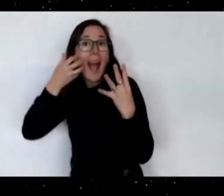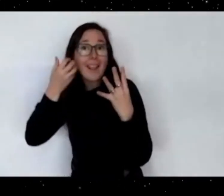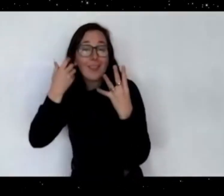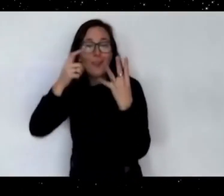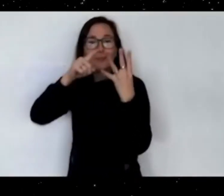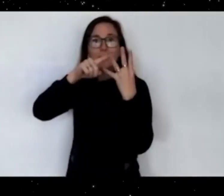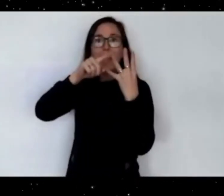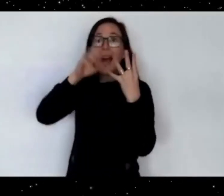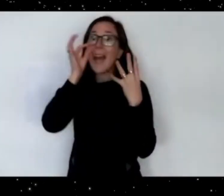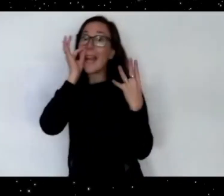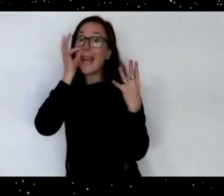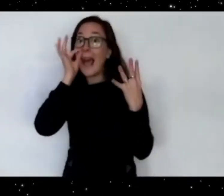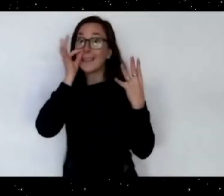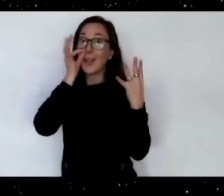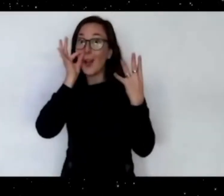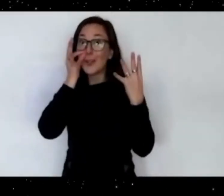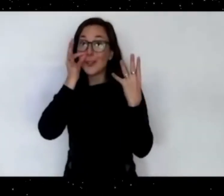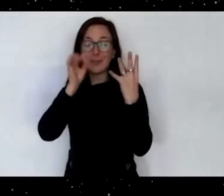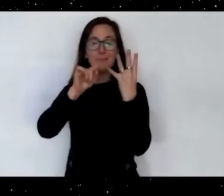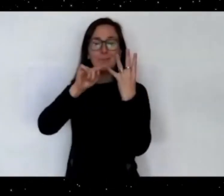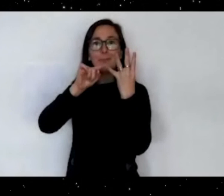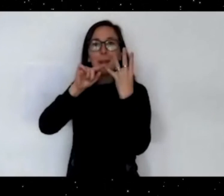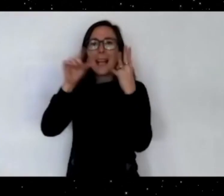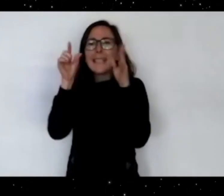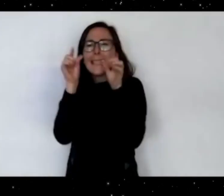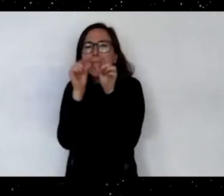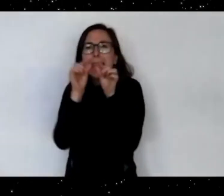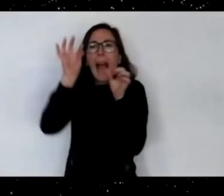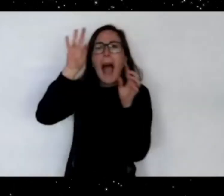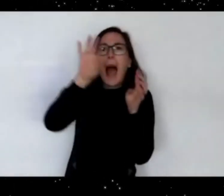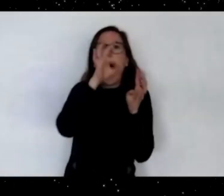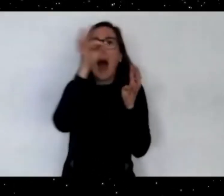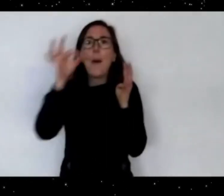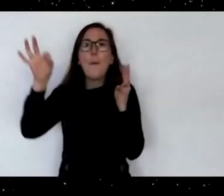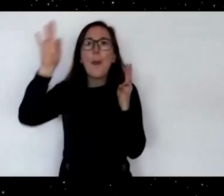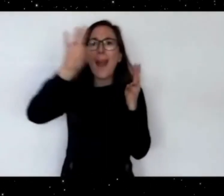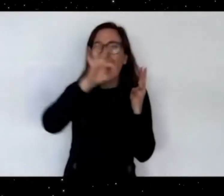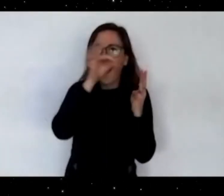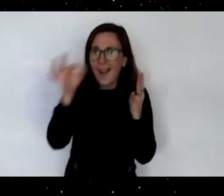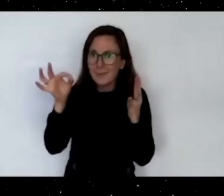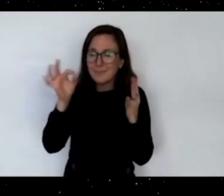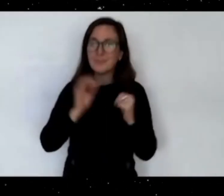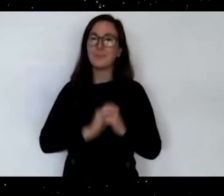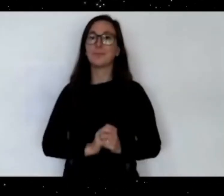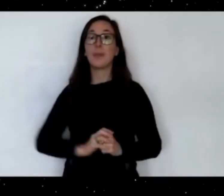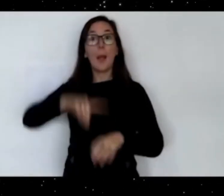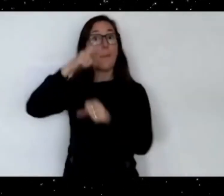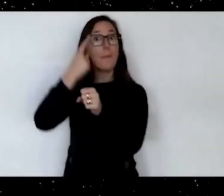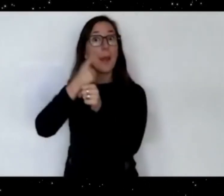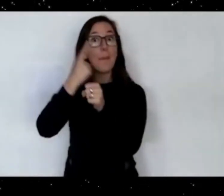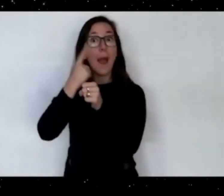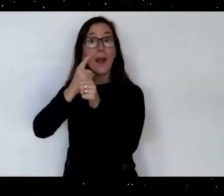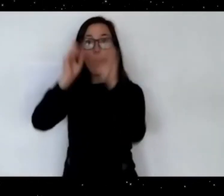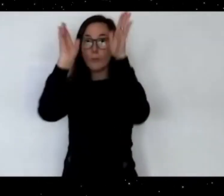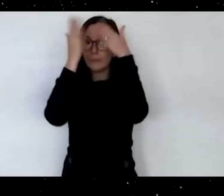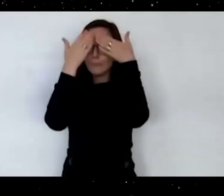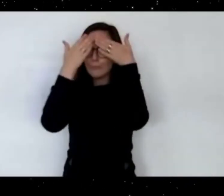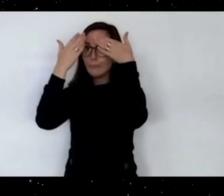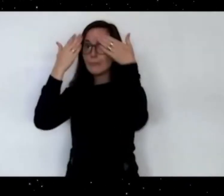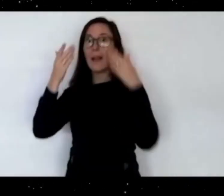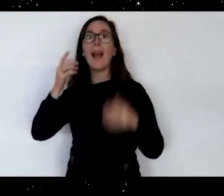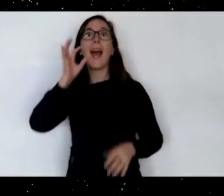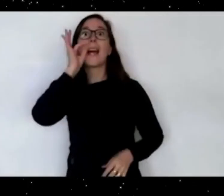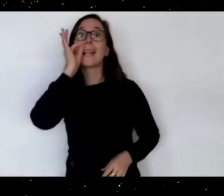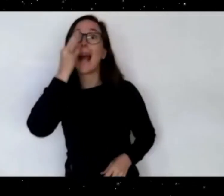y una pequeña abeja. El primero en contar es el ratón.